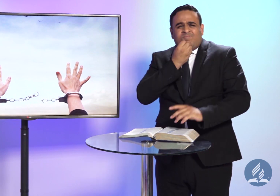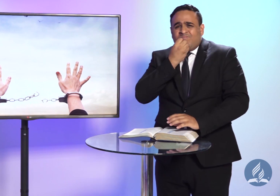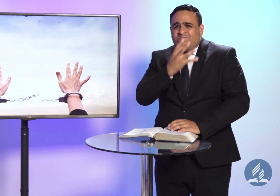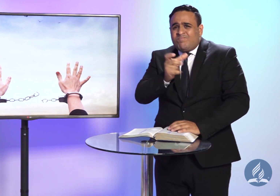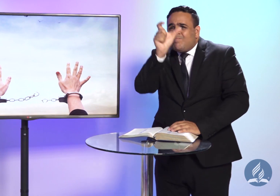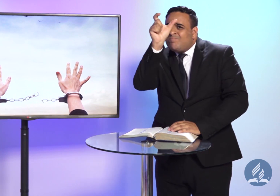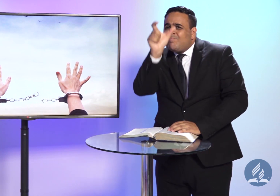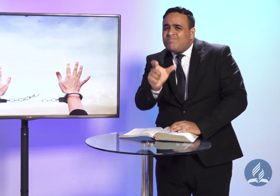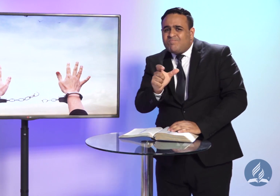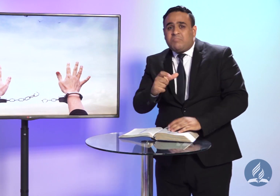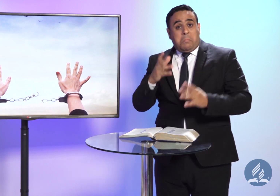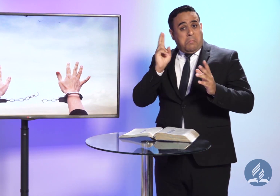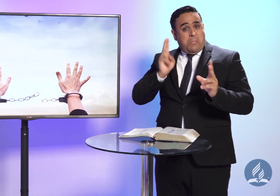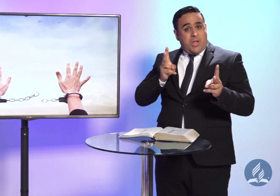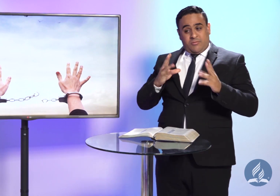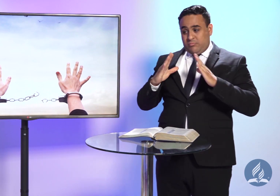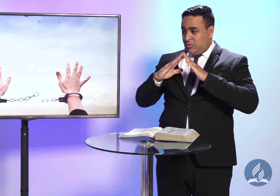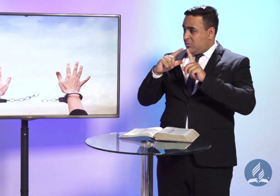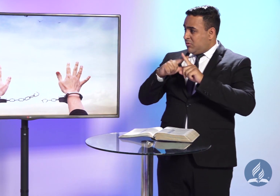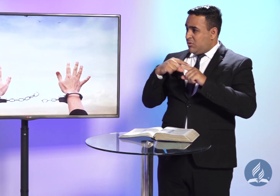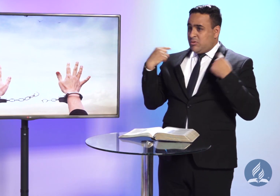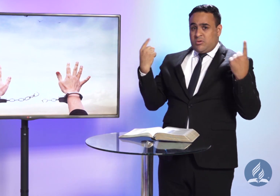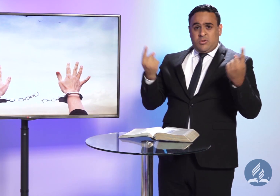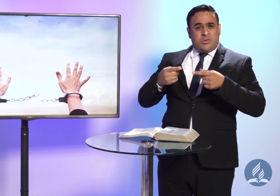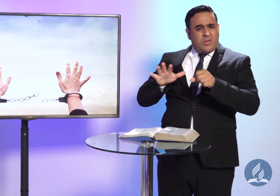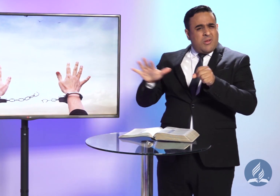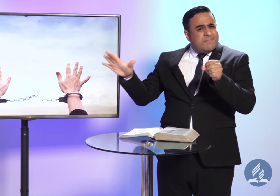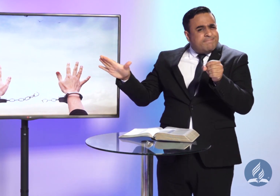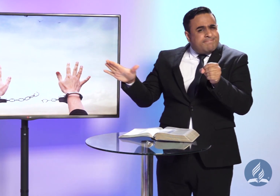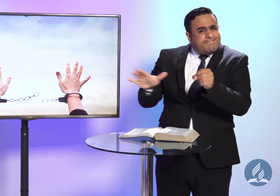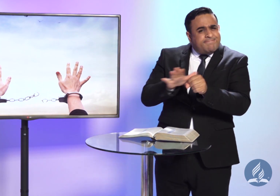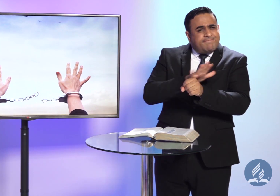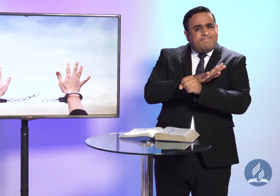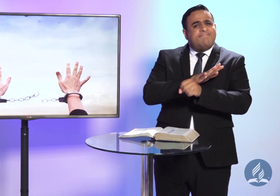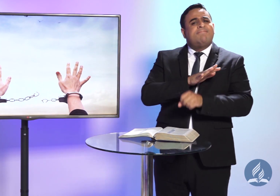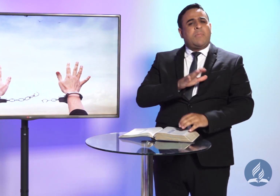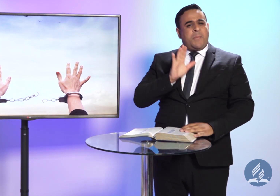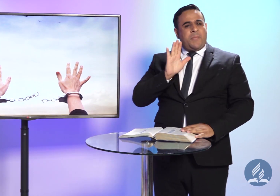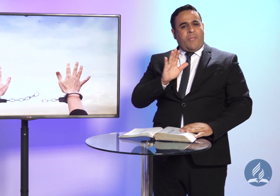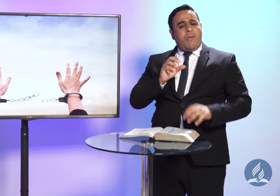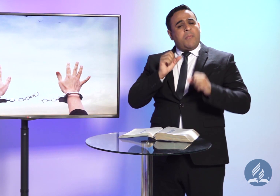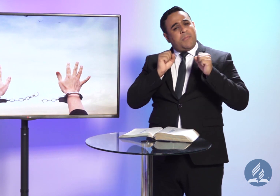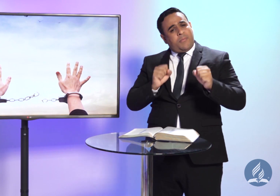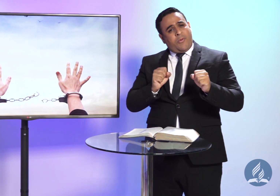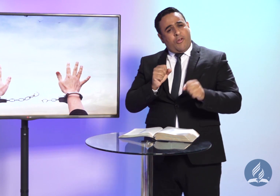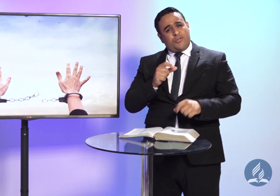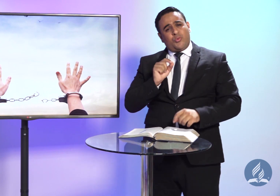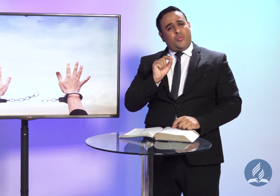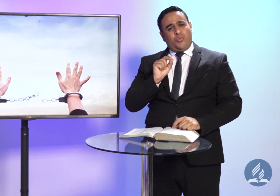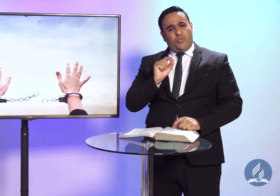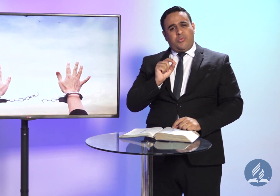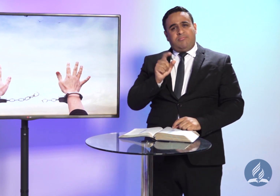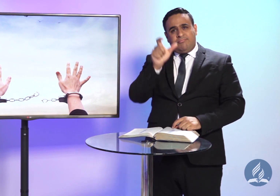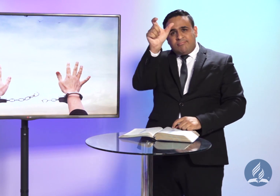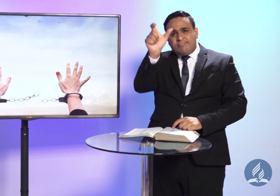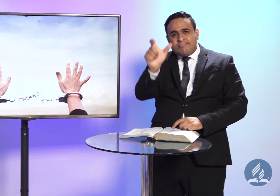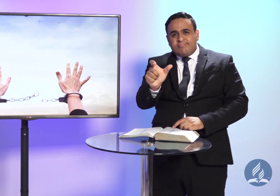limitações humanas. Eu e você precisamos comparar sempre aquilo que nos é ensinado com o que a Bíblia ensina.